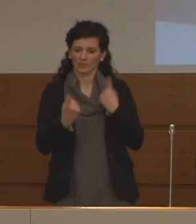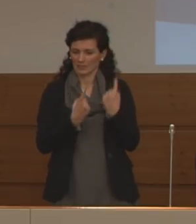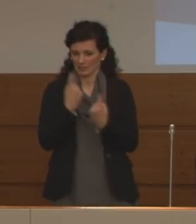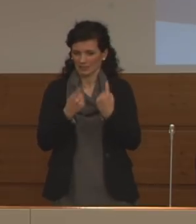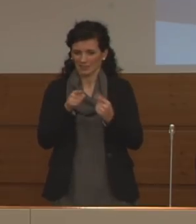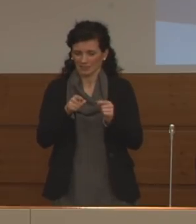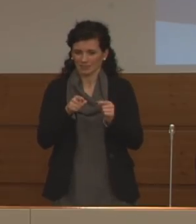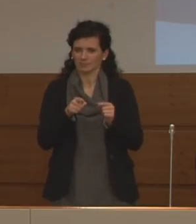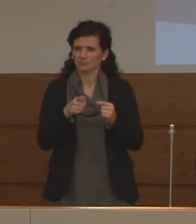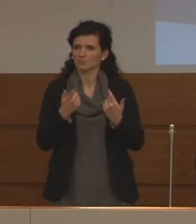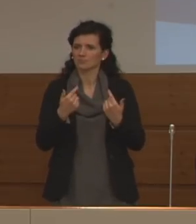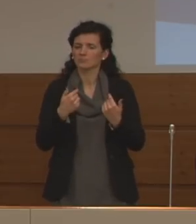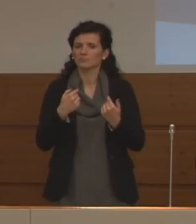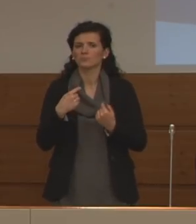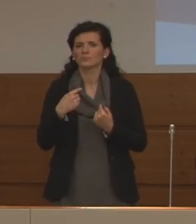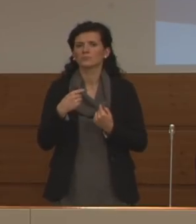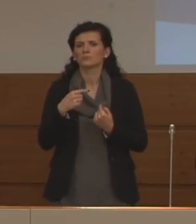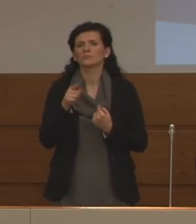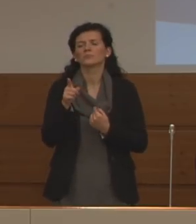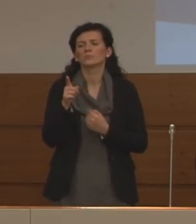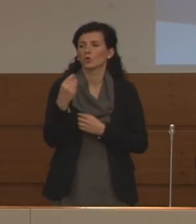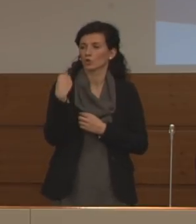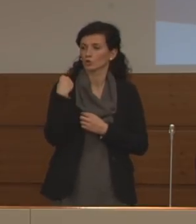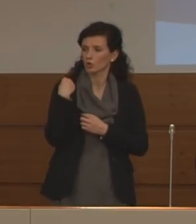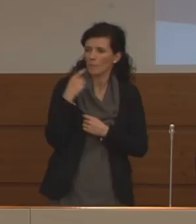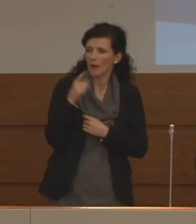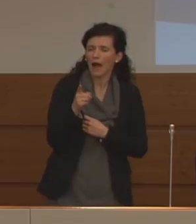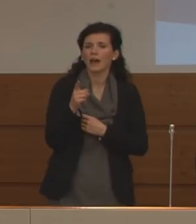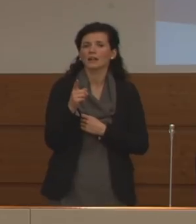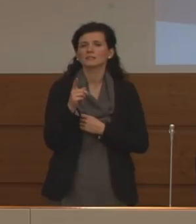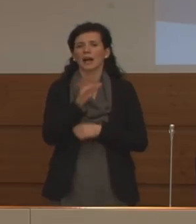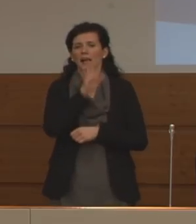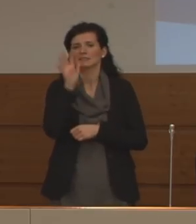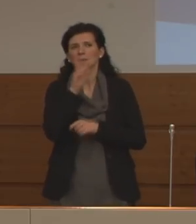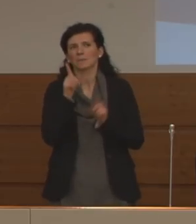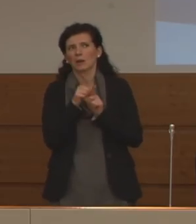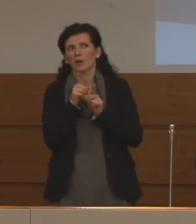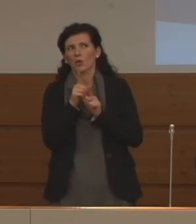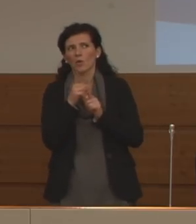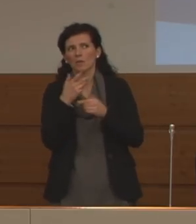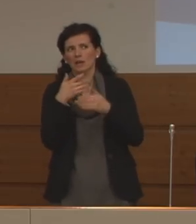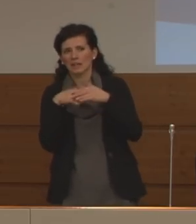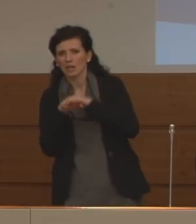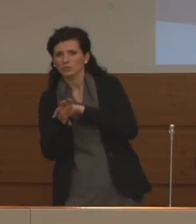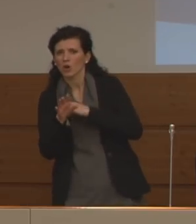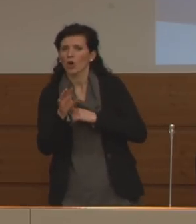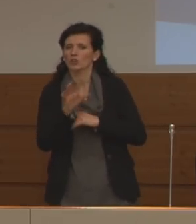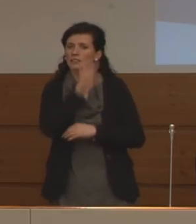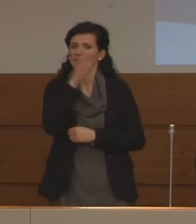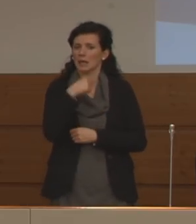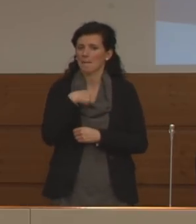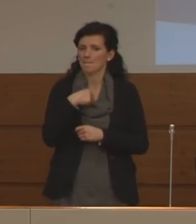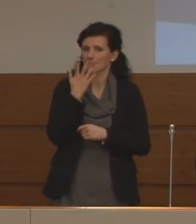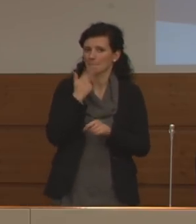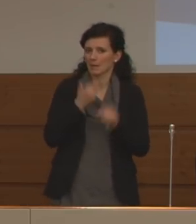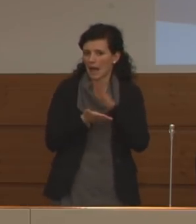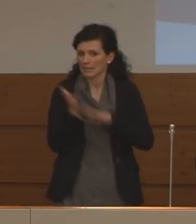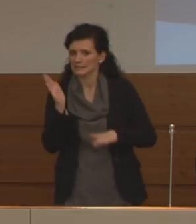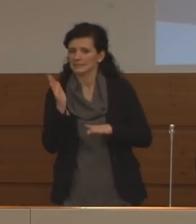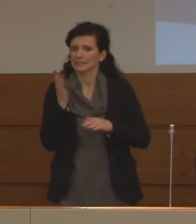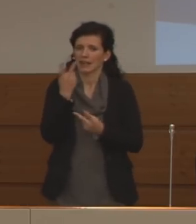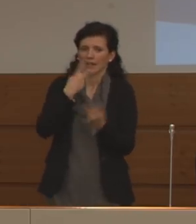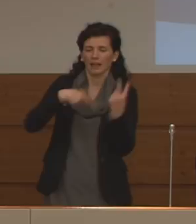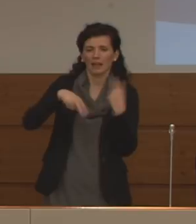forse era un po implicita o nascosta ovviamente lo dico nel senso